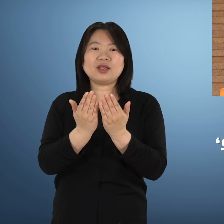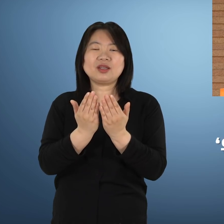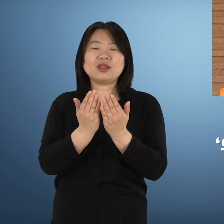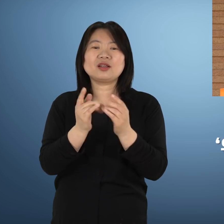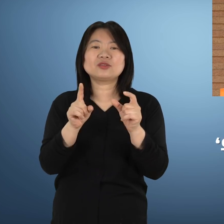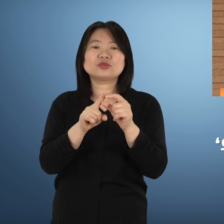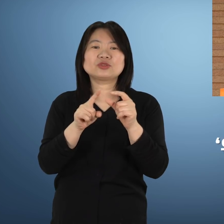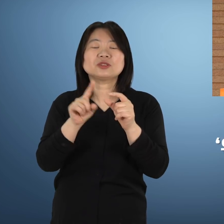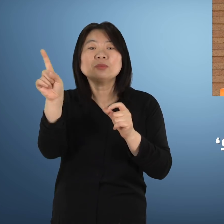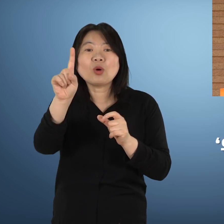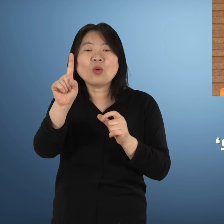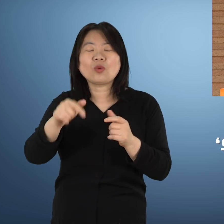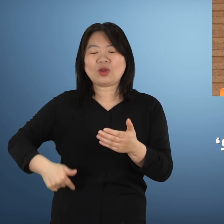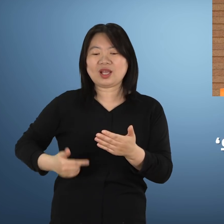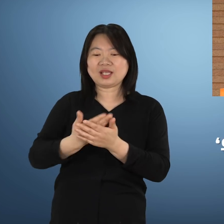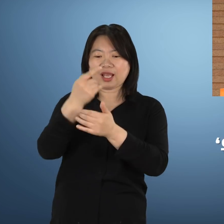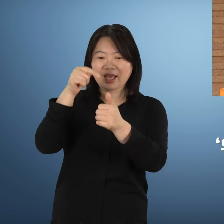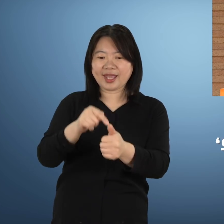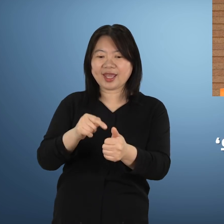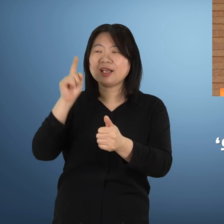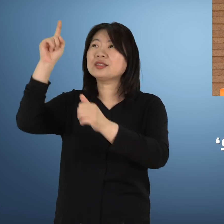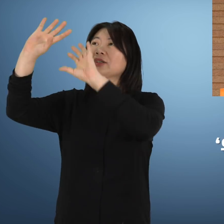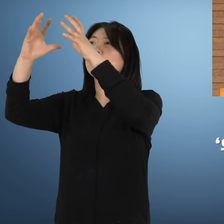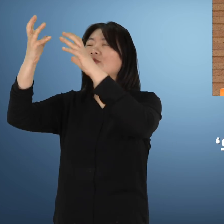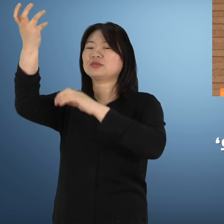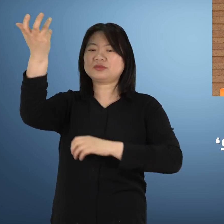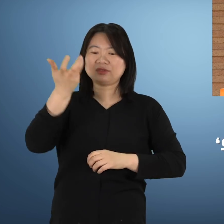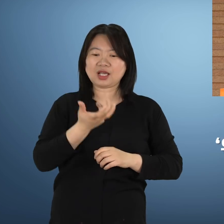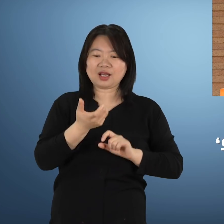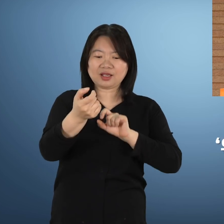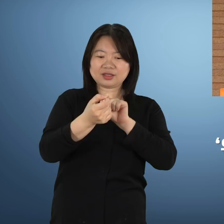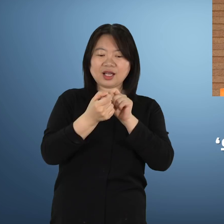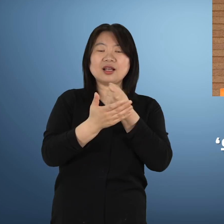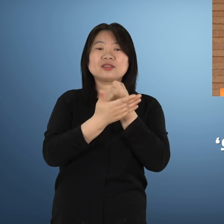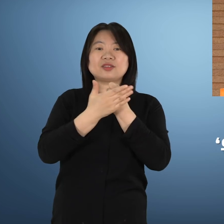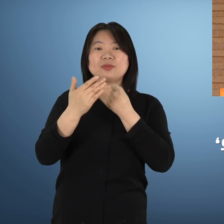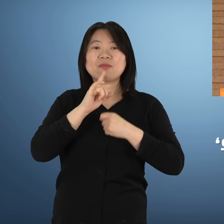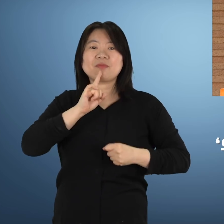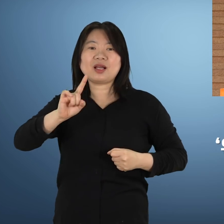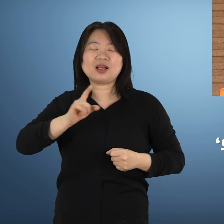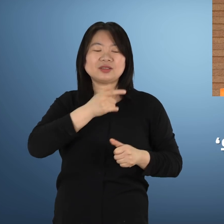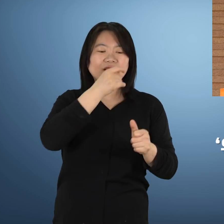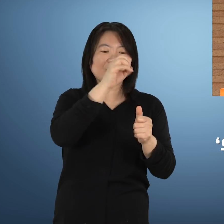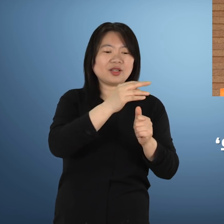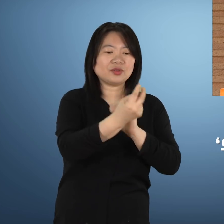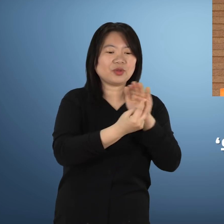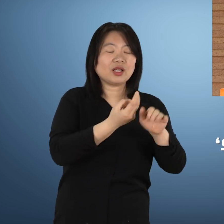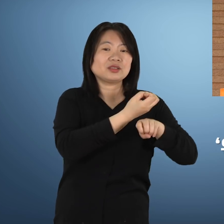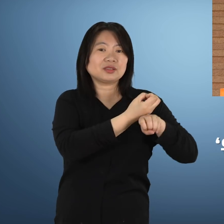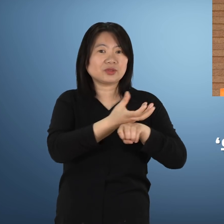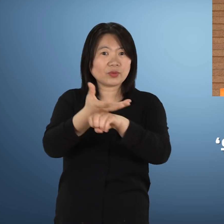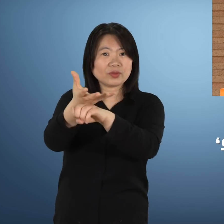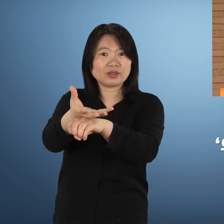회개하라, 천국이 가까웠느니라. 이것은 세례 요한이